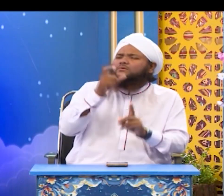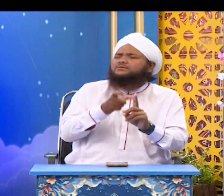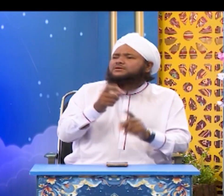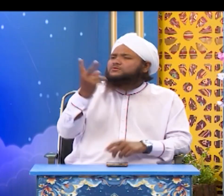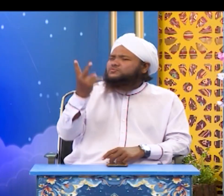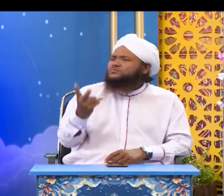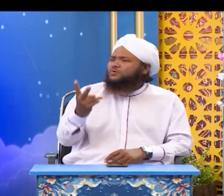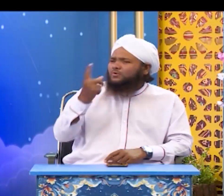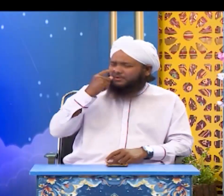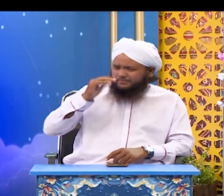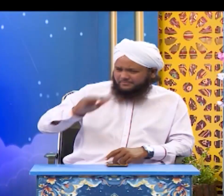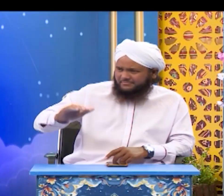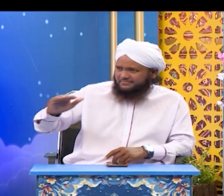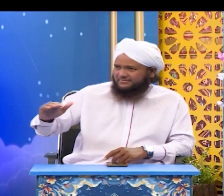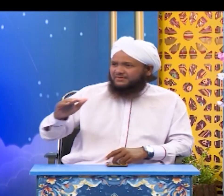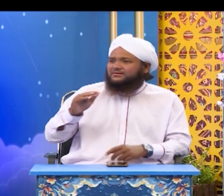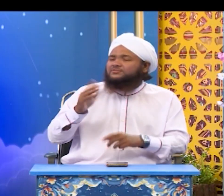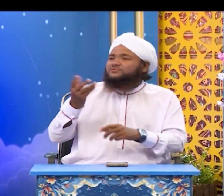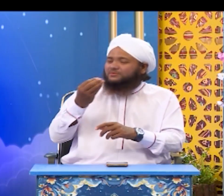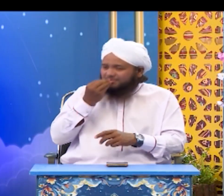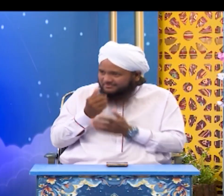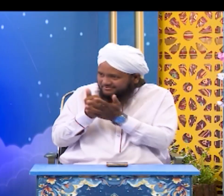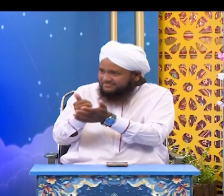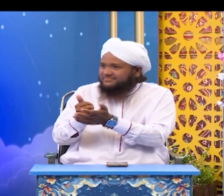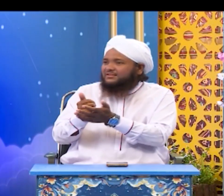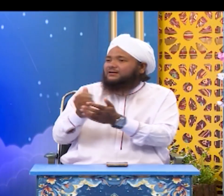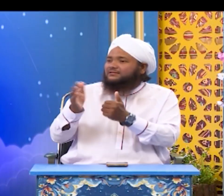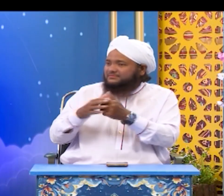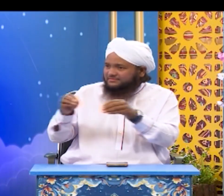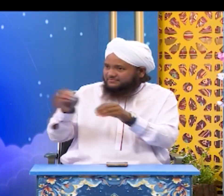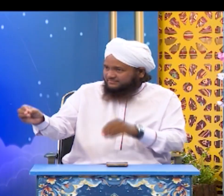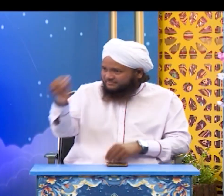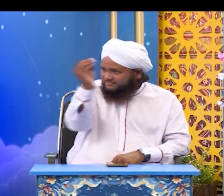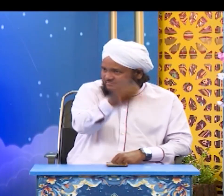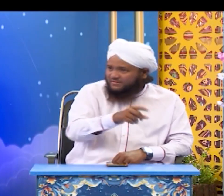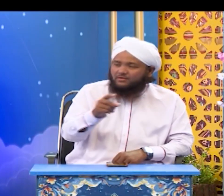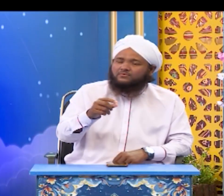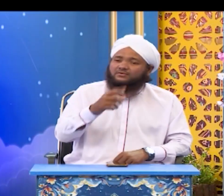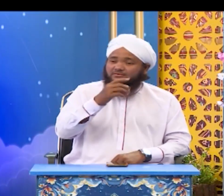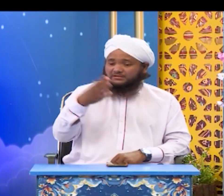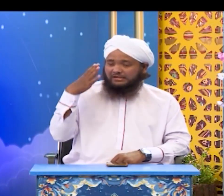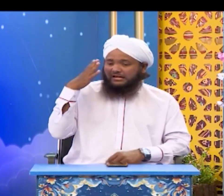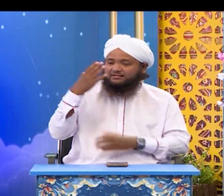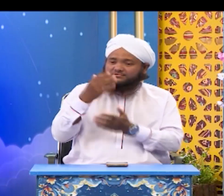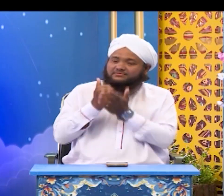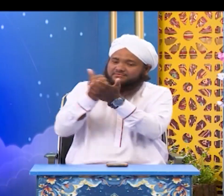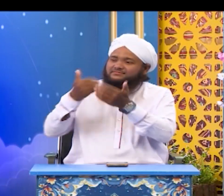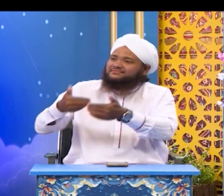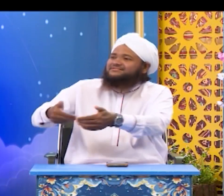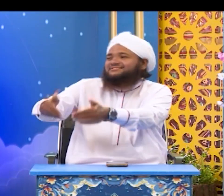لڑکیوں کی پرورش کرے تو ارشاد فرمایا اس کے لیے بھی یہی اجر و ثواب ہے۔ راوی فرماتے ہیں یہاں تک کہ